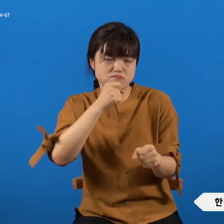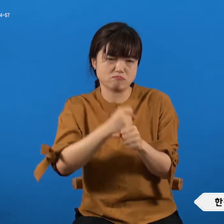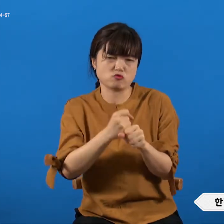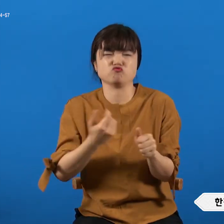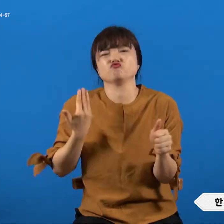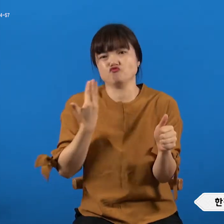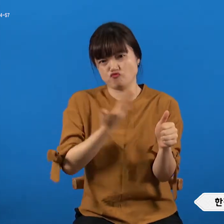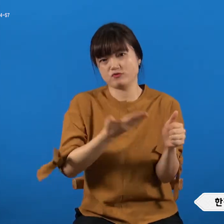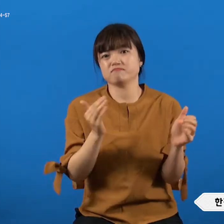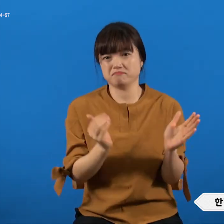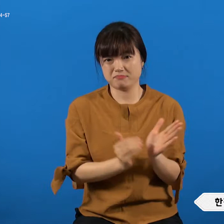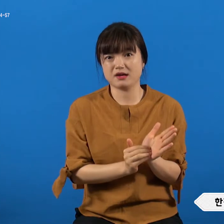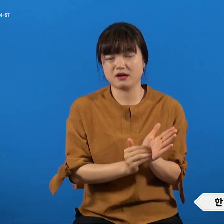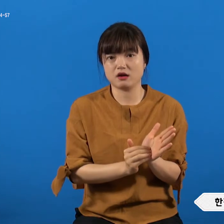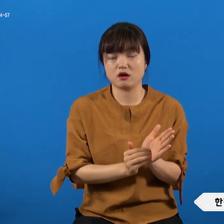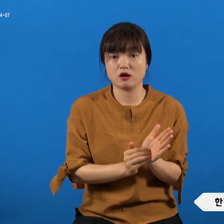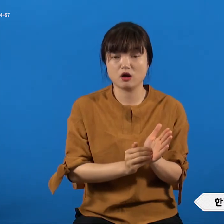붙여주었습니다.